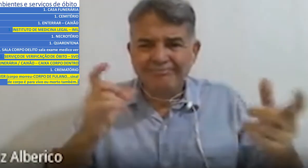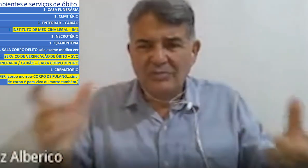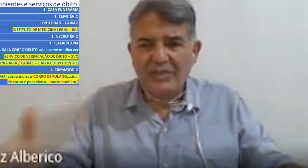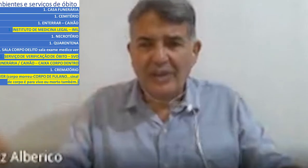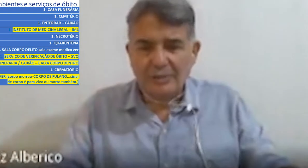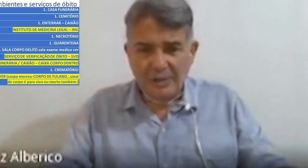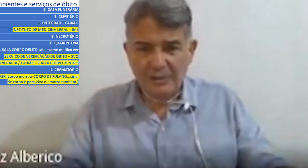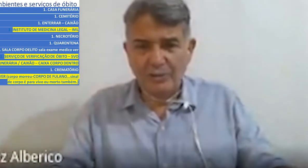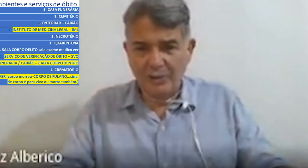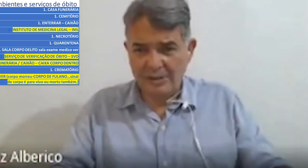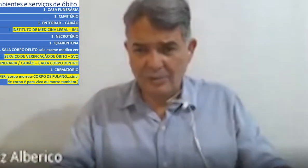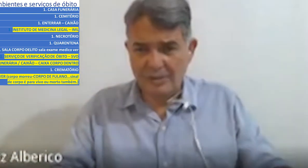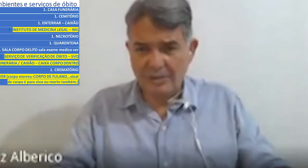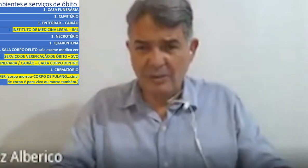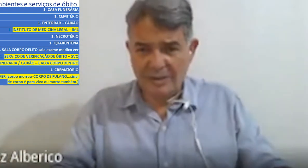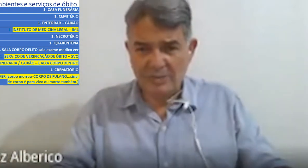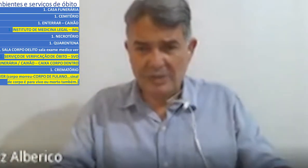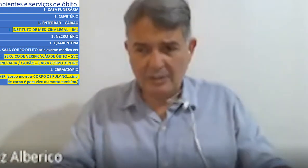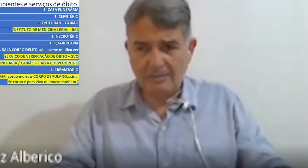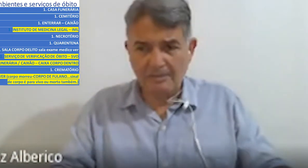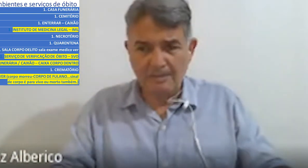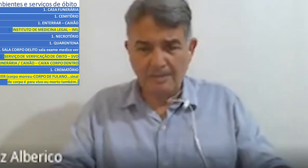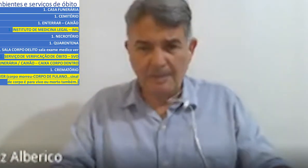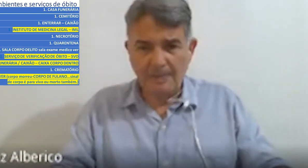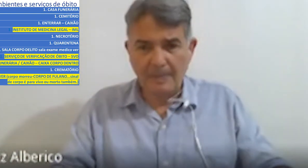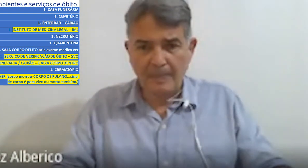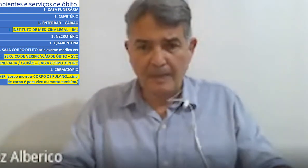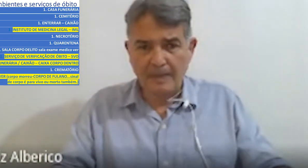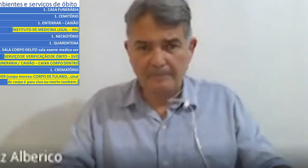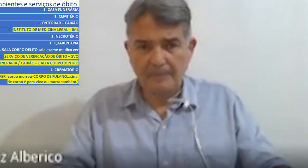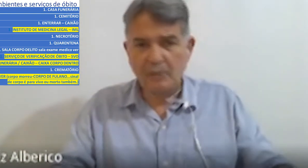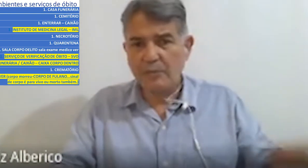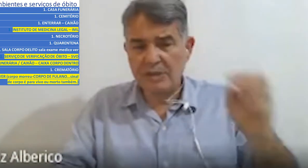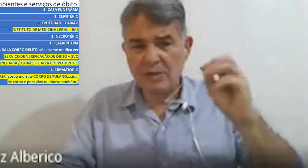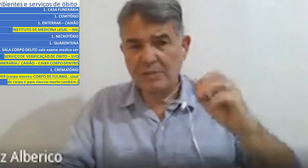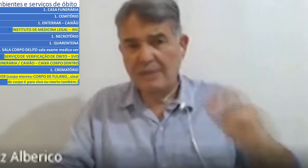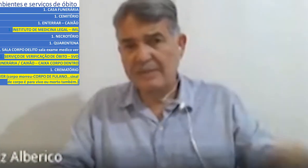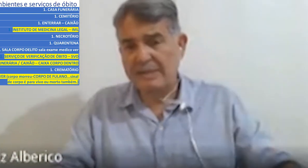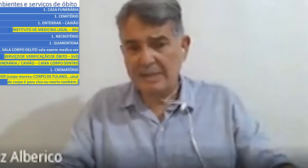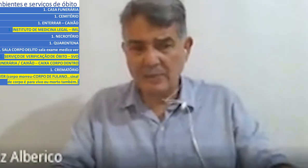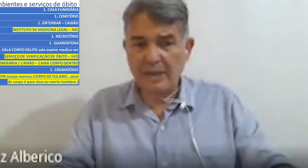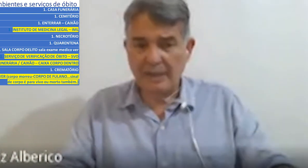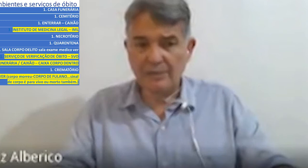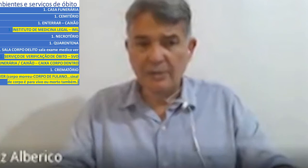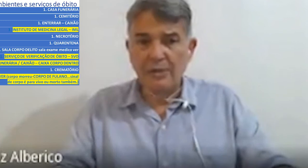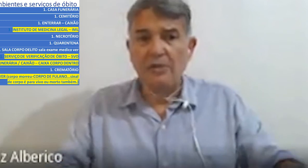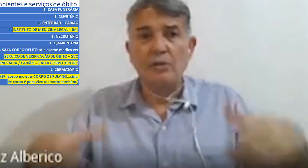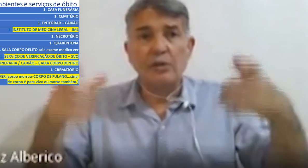vai ficar contraditória a situação de percepção. Né? Então, por isso que o ML precisa ser explicado.